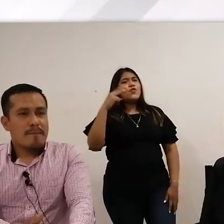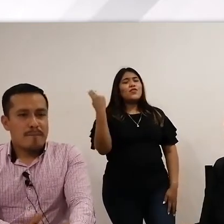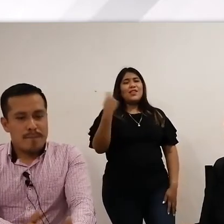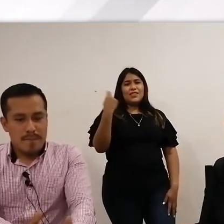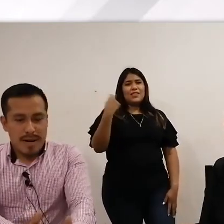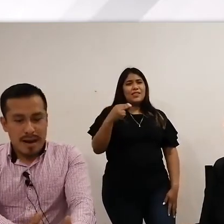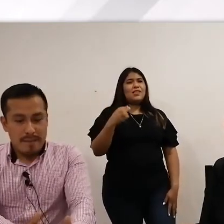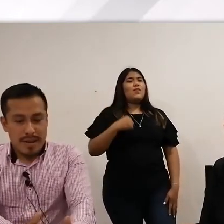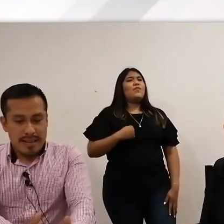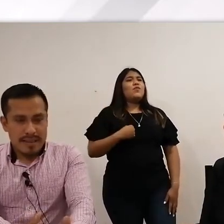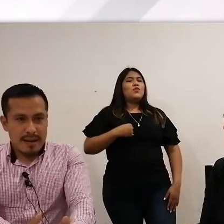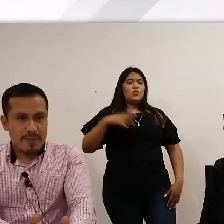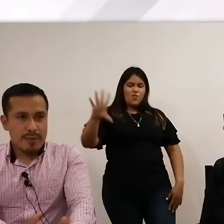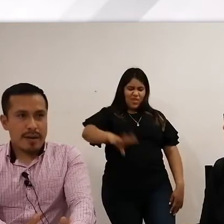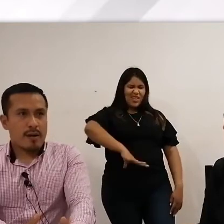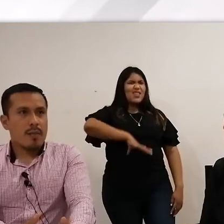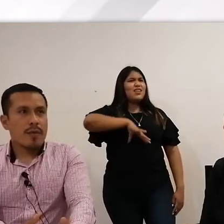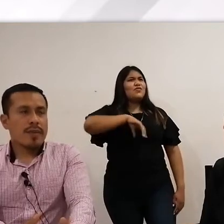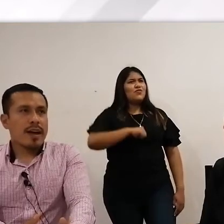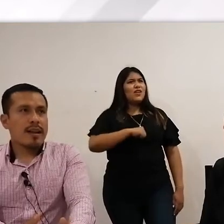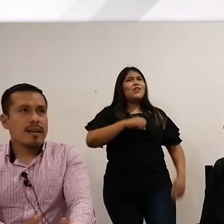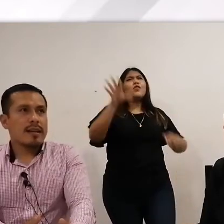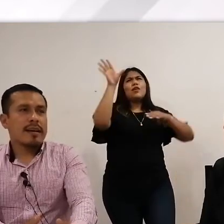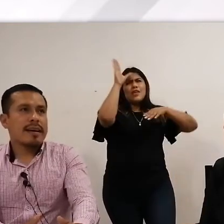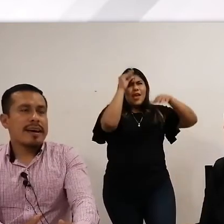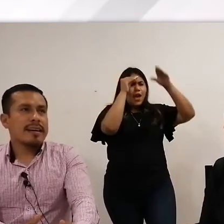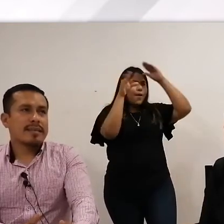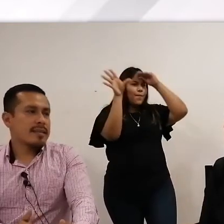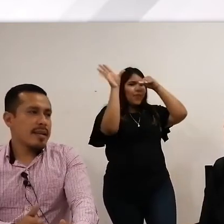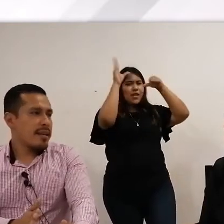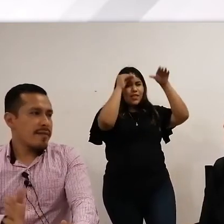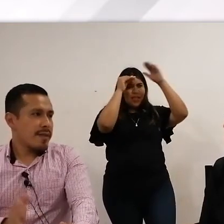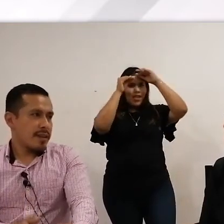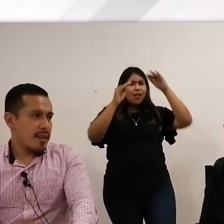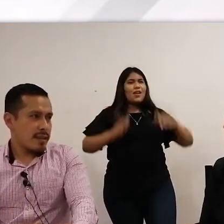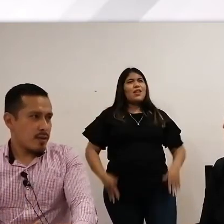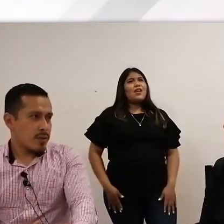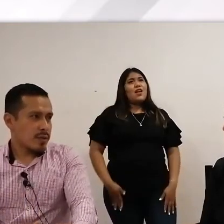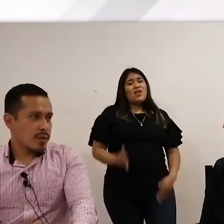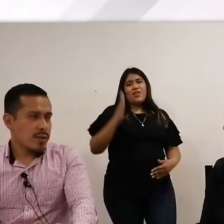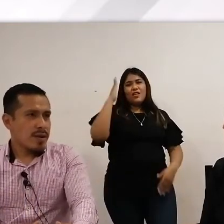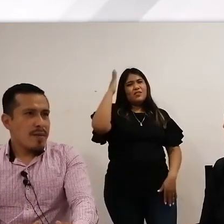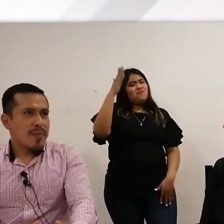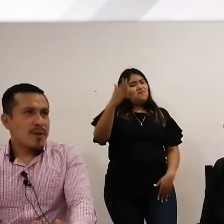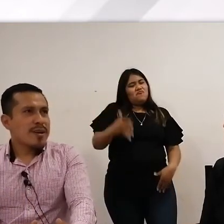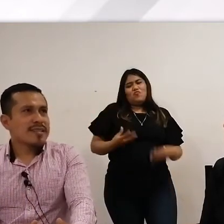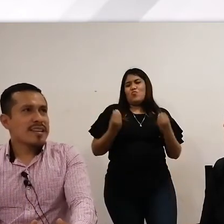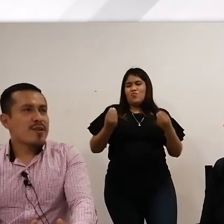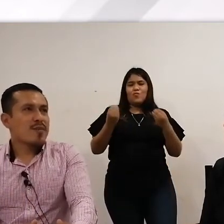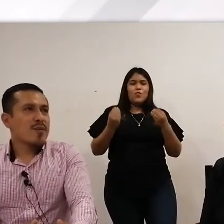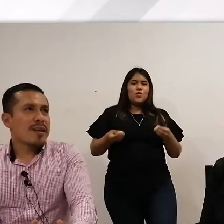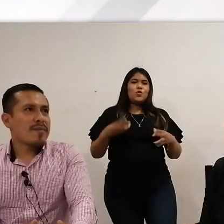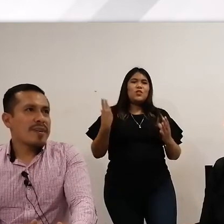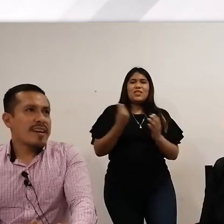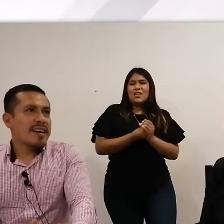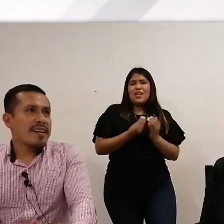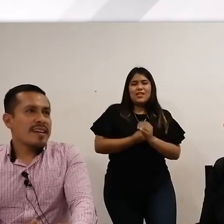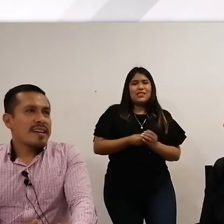para aprender, porque como tal existen infinidad de cursos, pero así